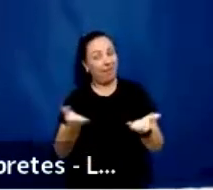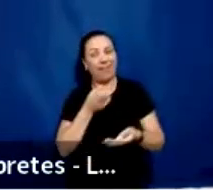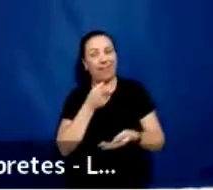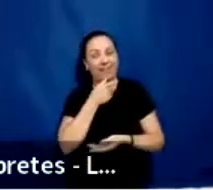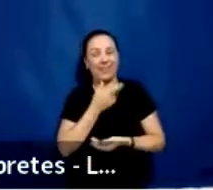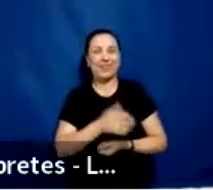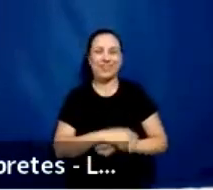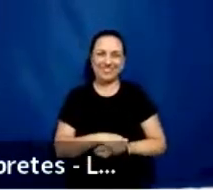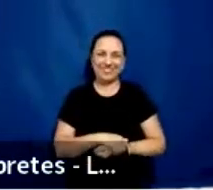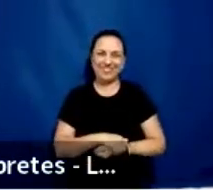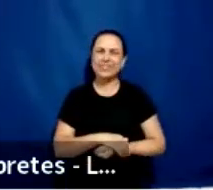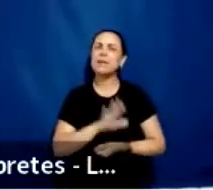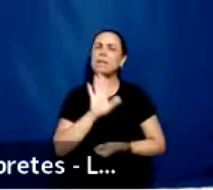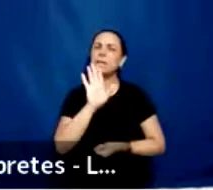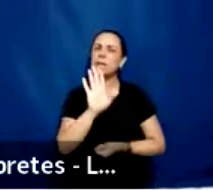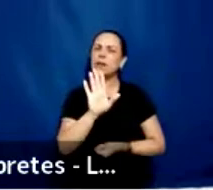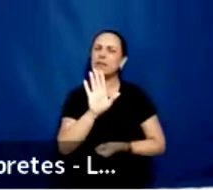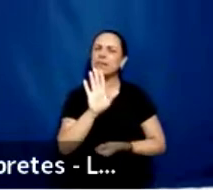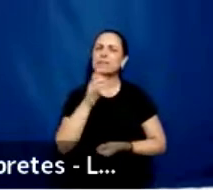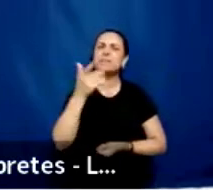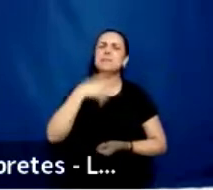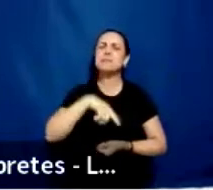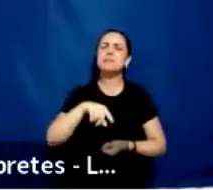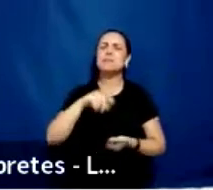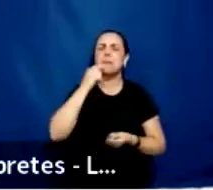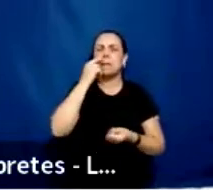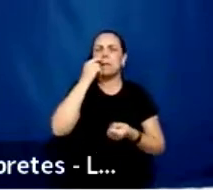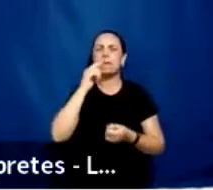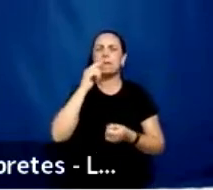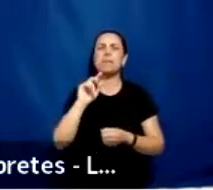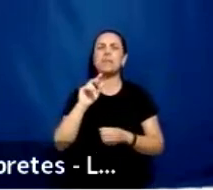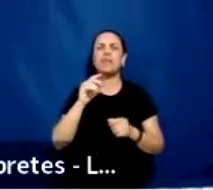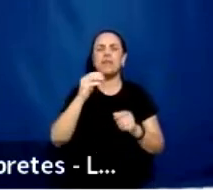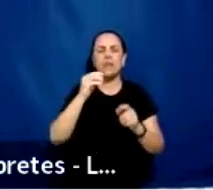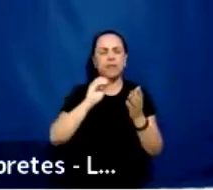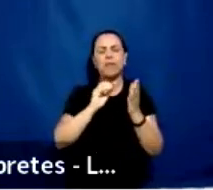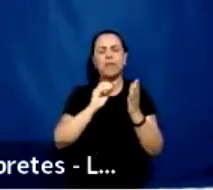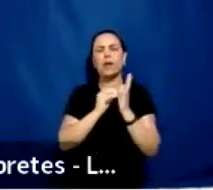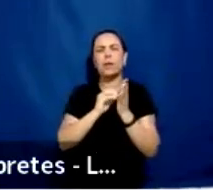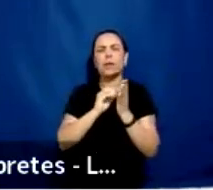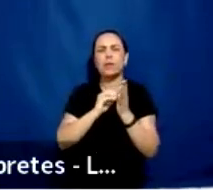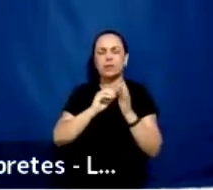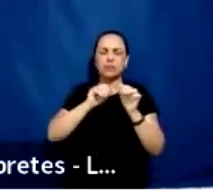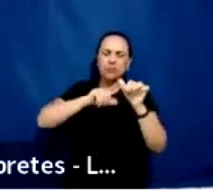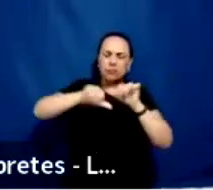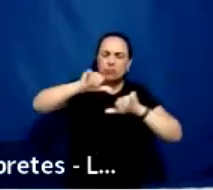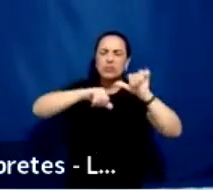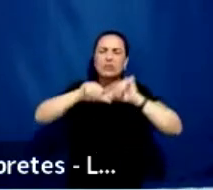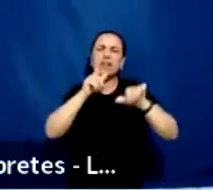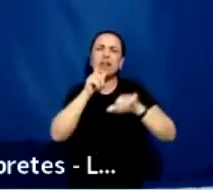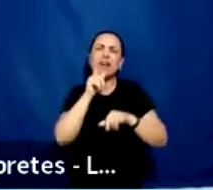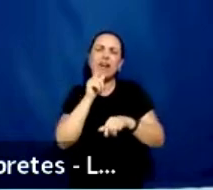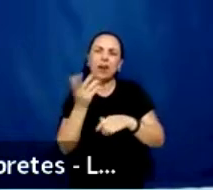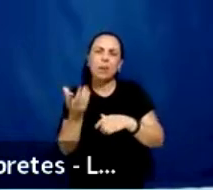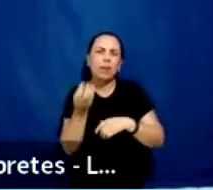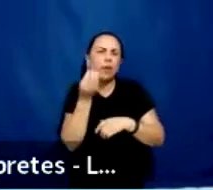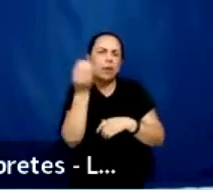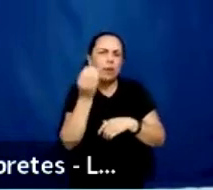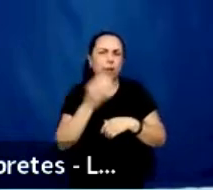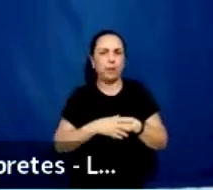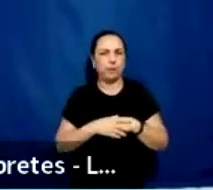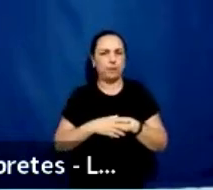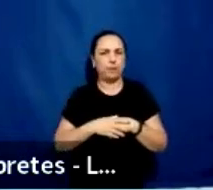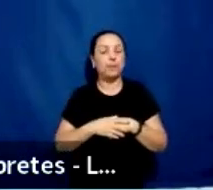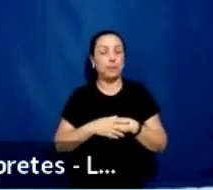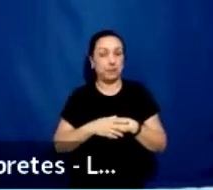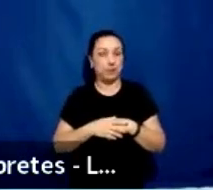e os hidrogênio e os íons de hidrogênio? O que acontecem com eles nessa reação? Sim, eles